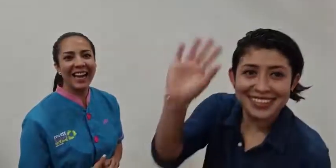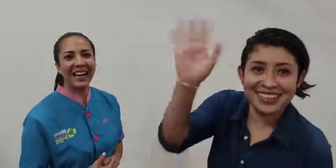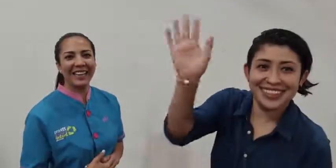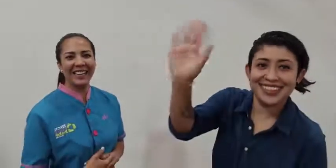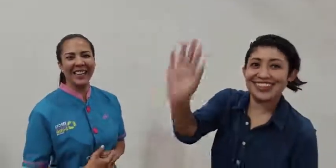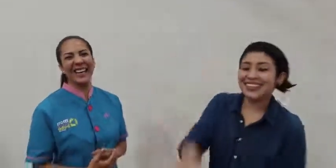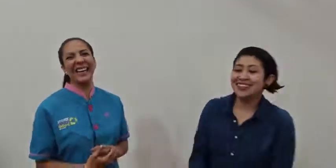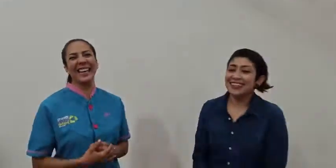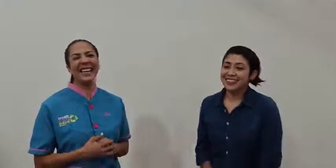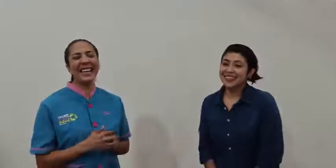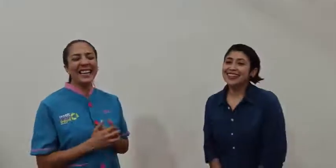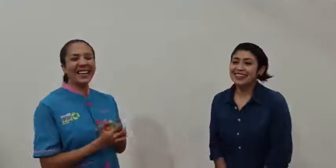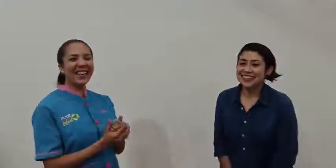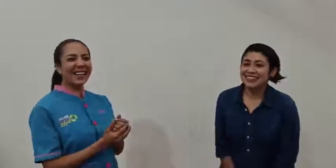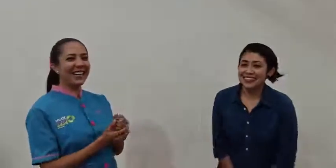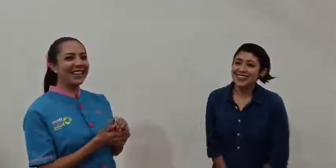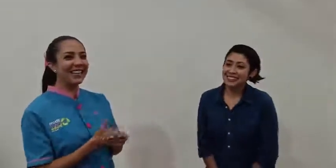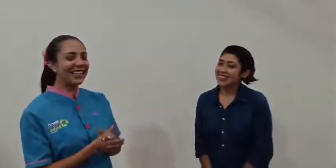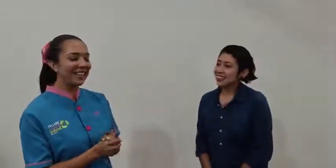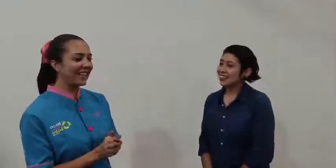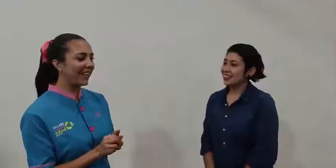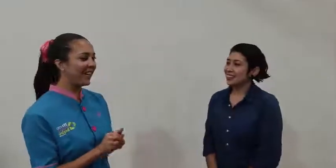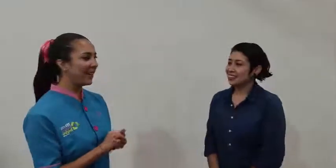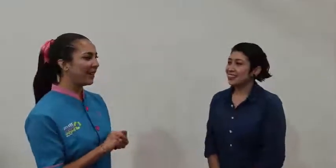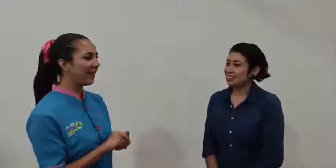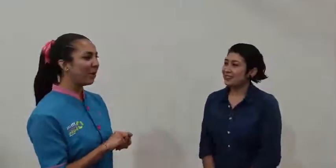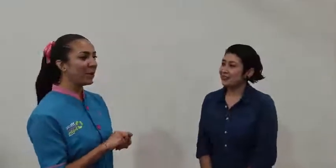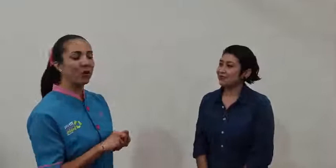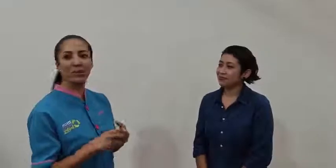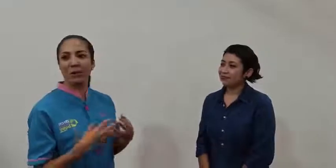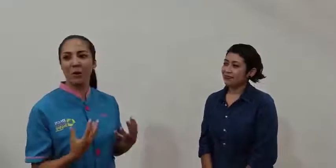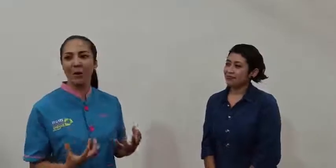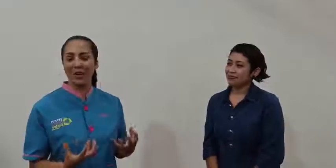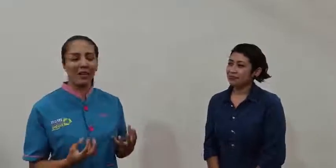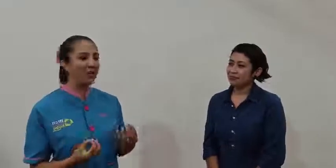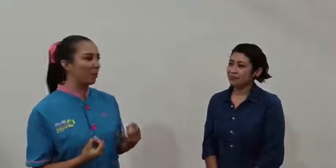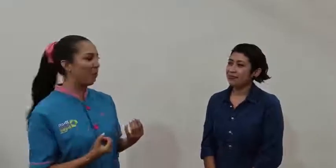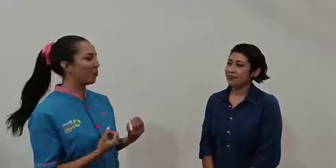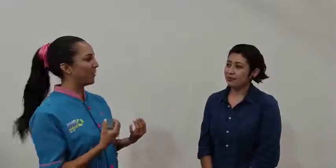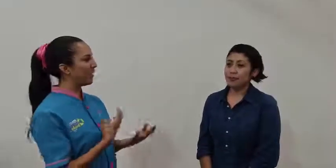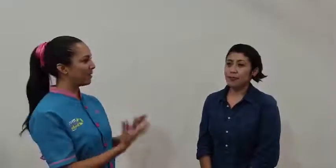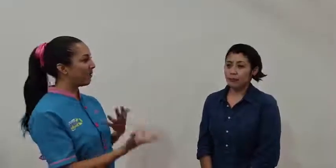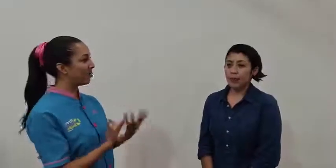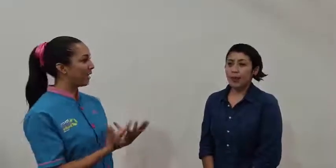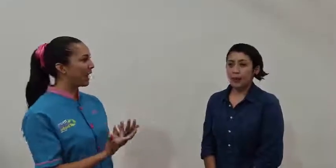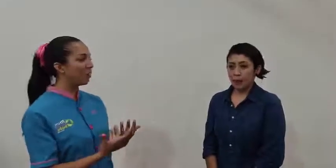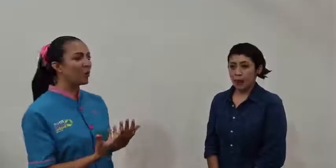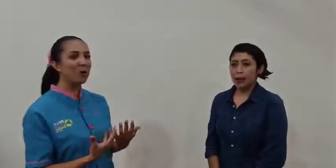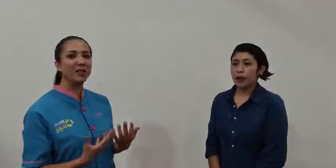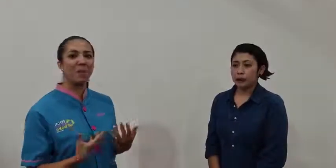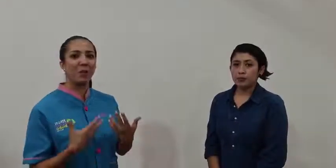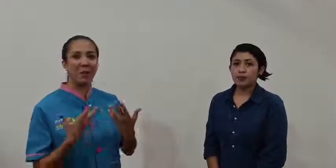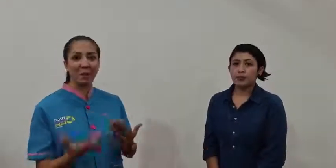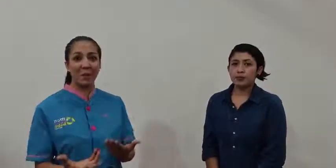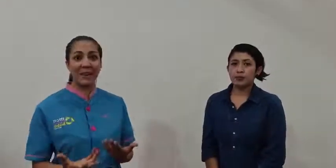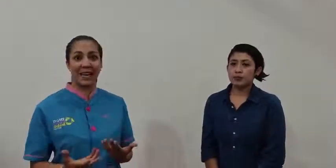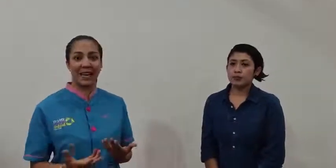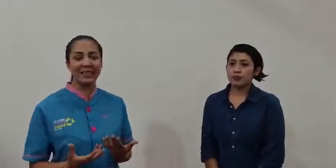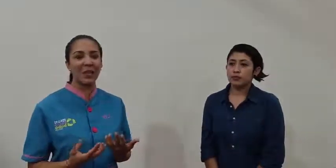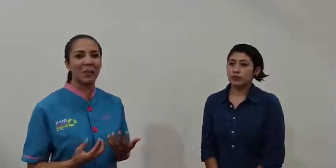a Reina. Ok, y bueno, igual y que nos pudieras mostrar cómo es que podemos empezarles a